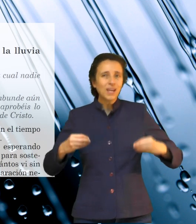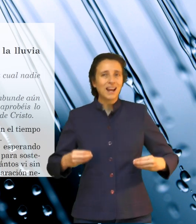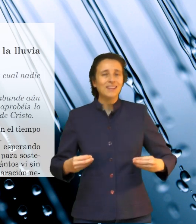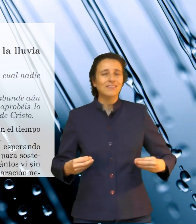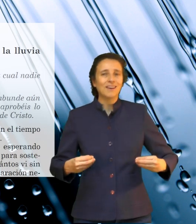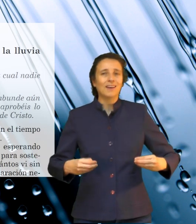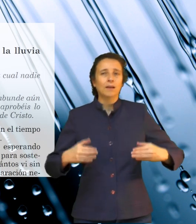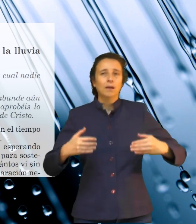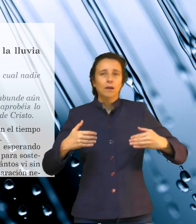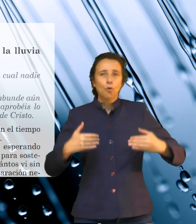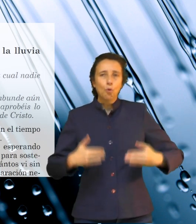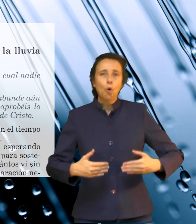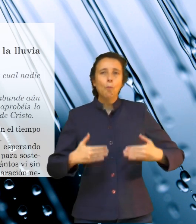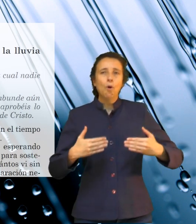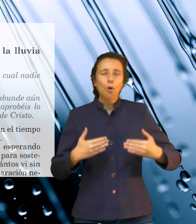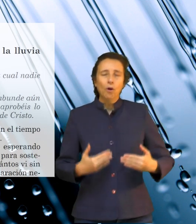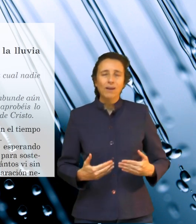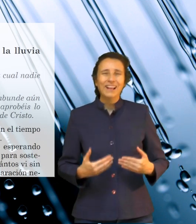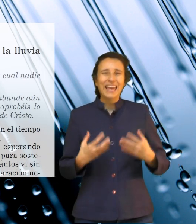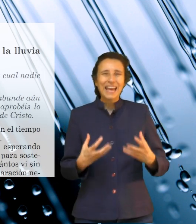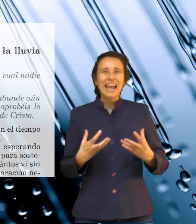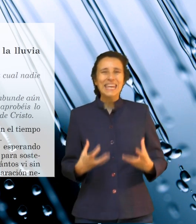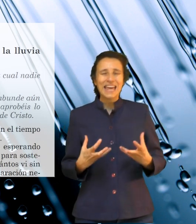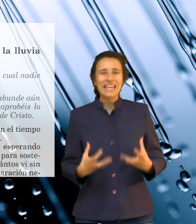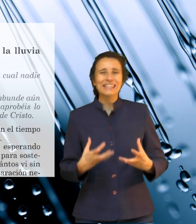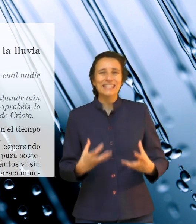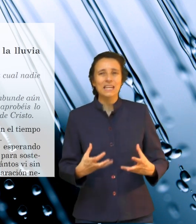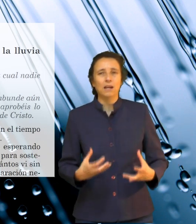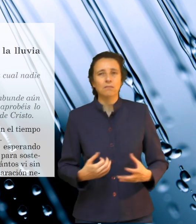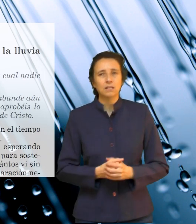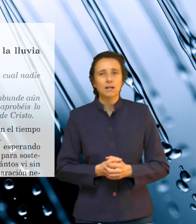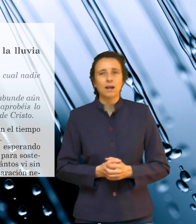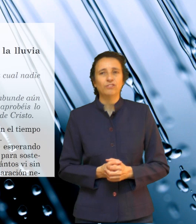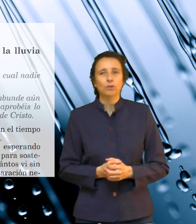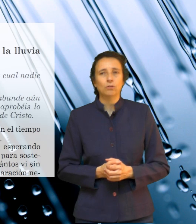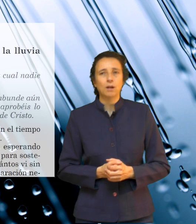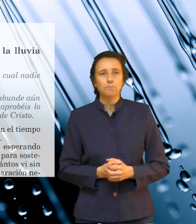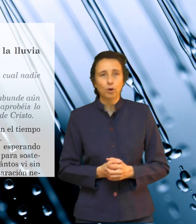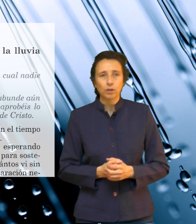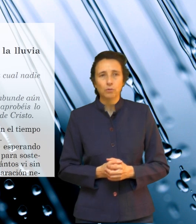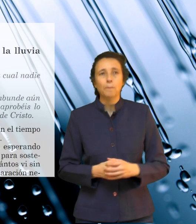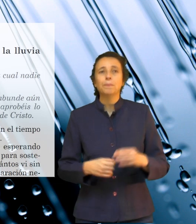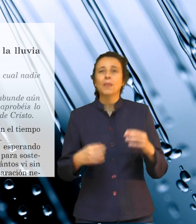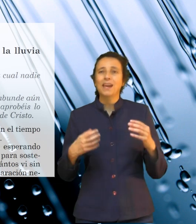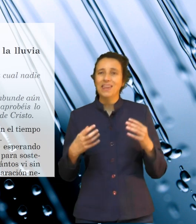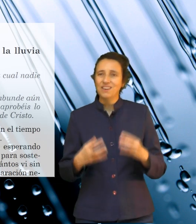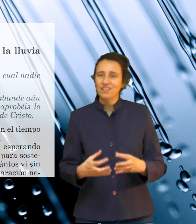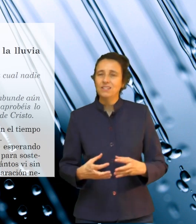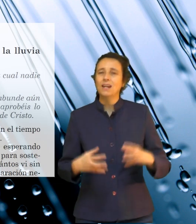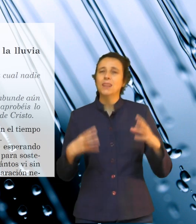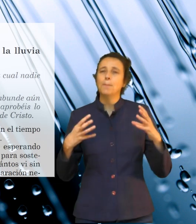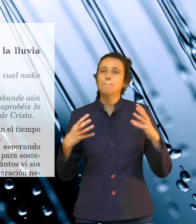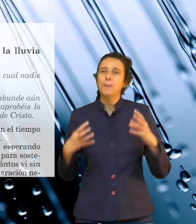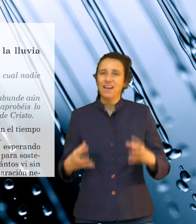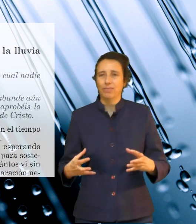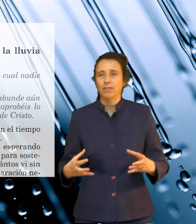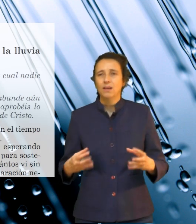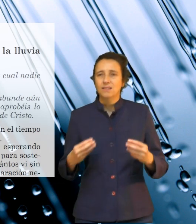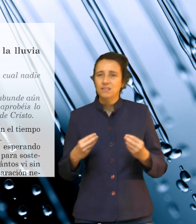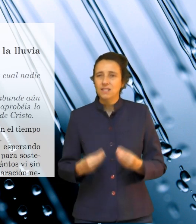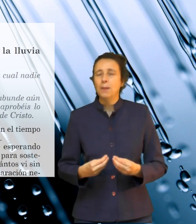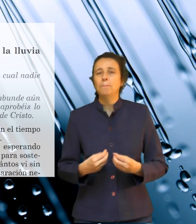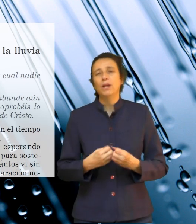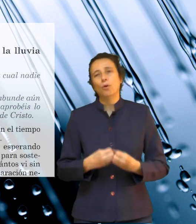etcétera? Tenemos que analizar qué calidad tiene nuestra relación con el prójimo, que debe ser de